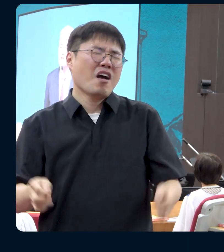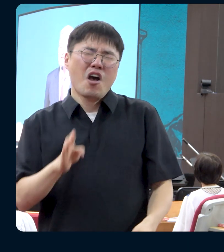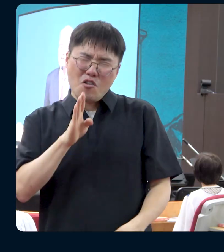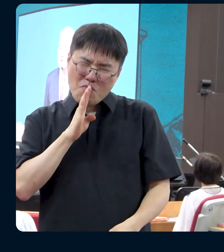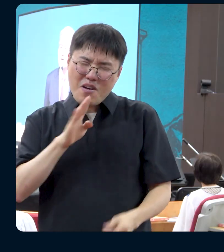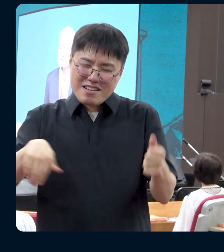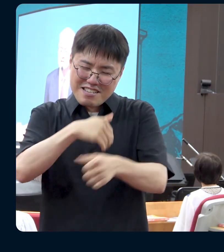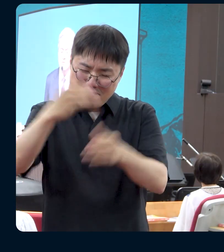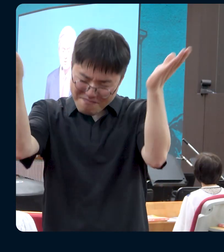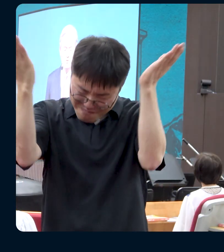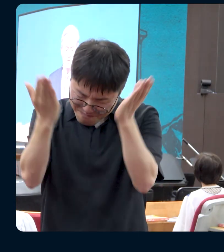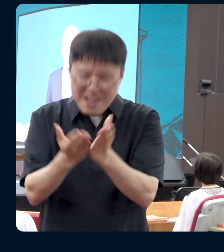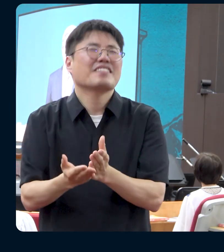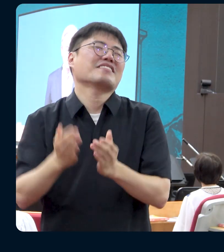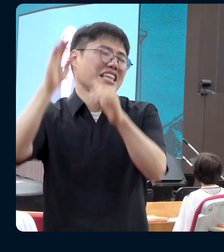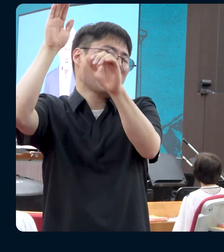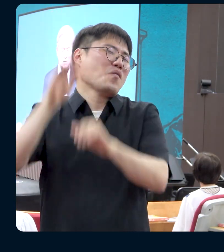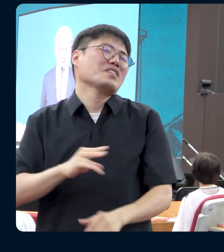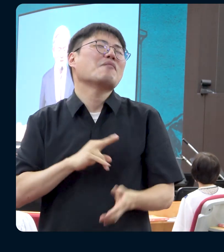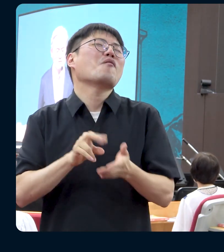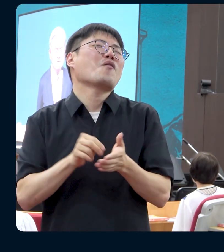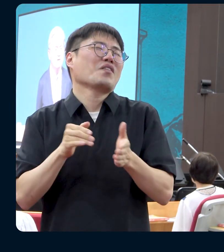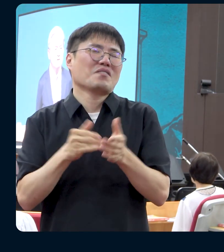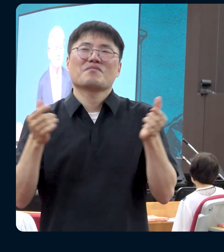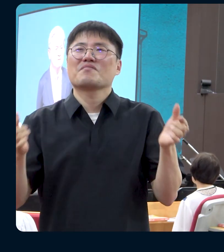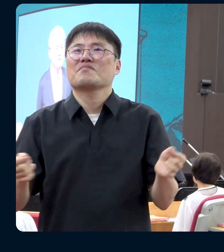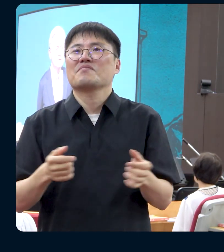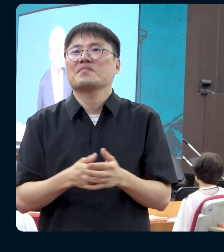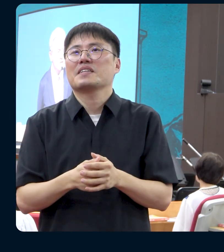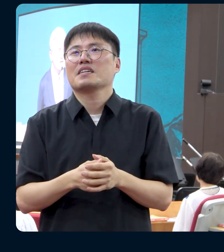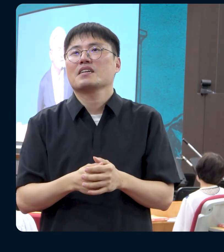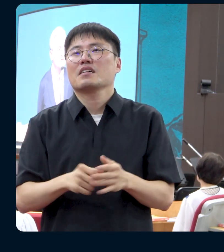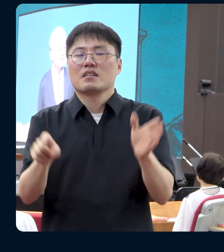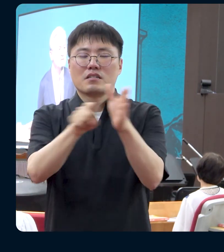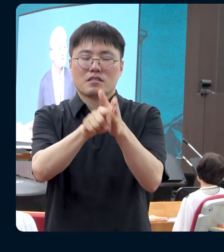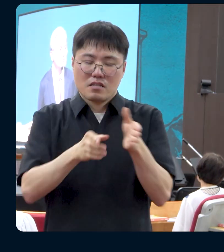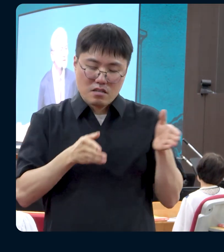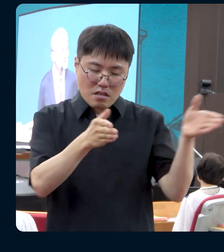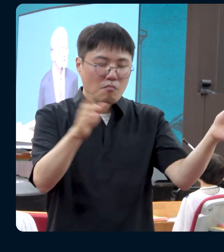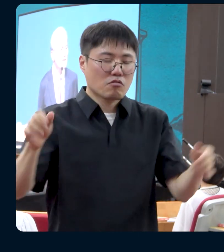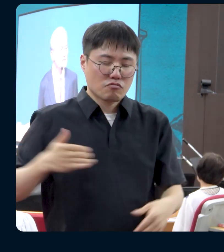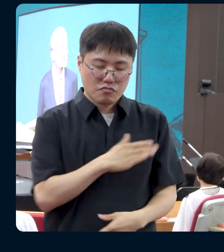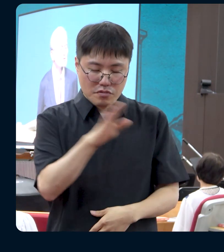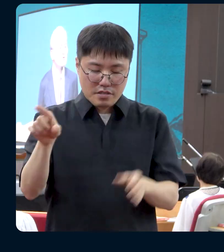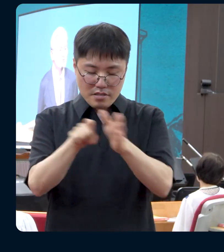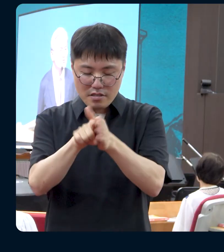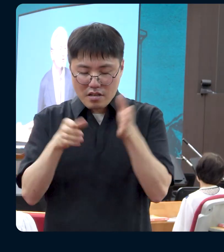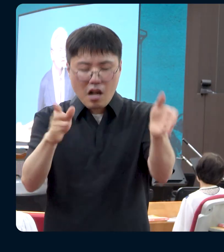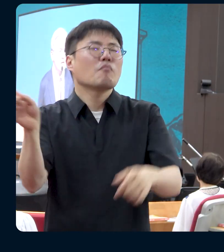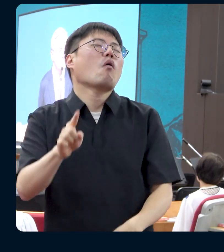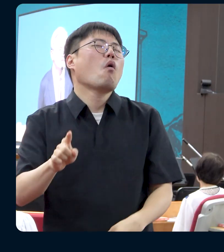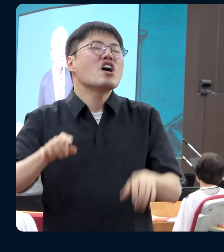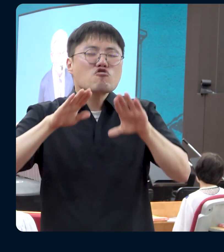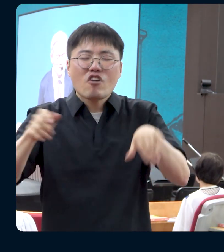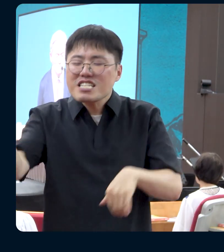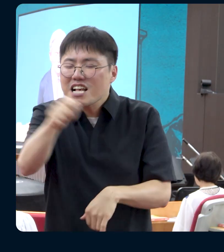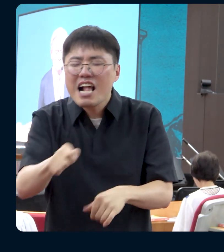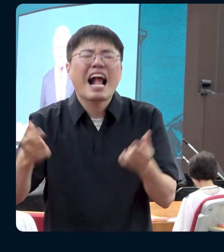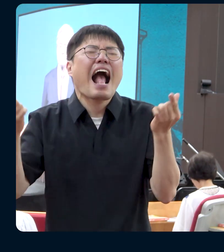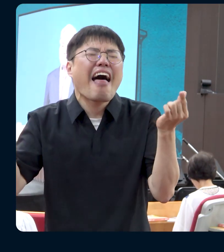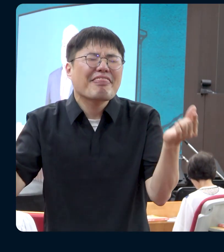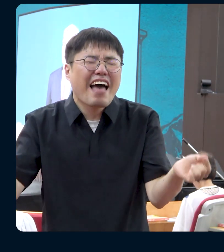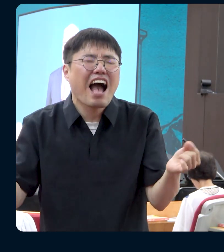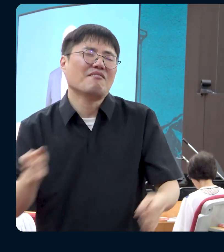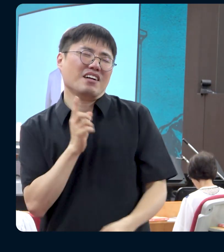정말 실제적인 메시지를 주는 기가 막힌 제목이죠. 예, 그래요. 신앙의 길은, 우리의 신앙의 길은